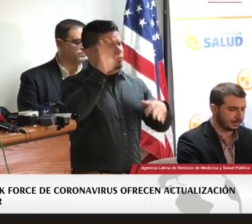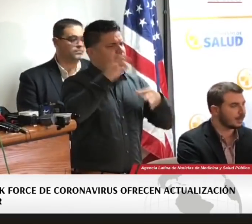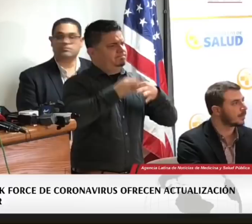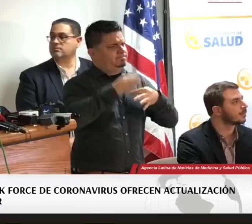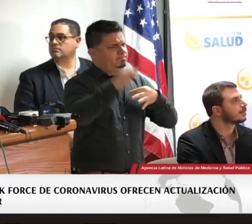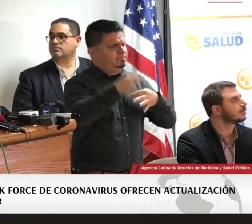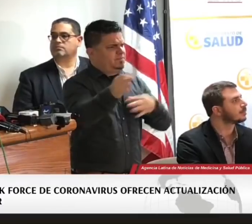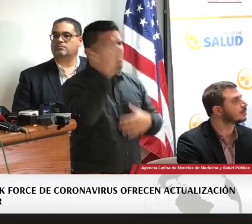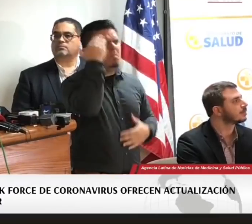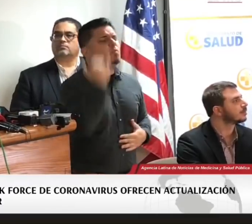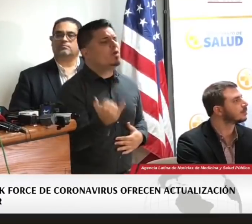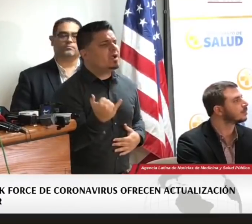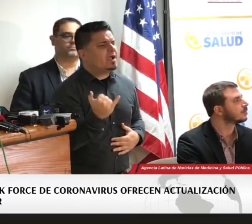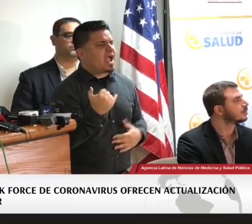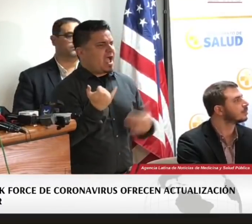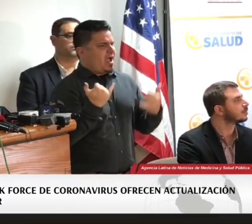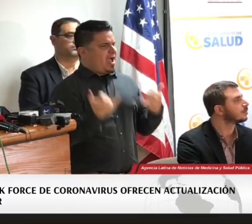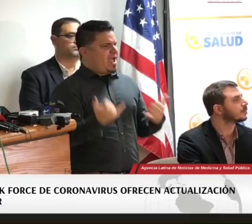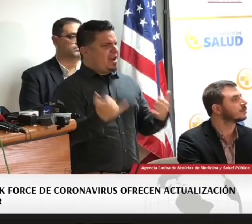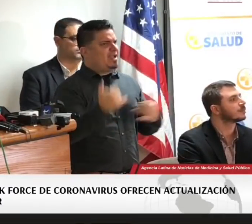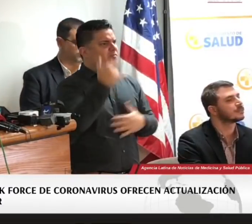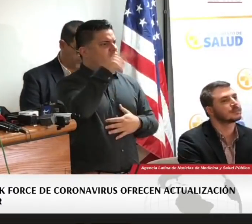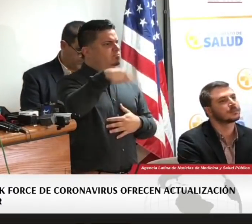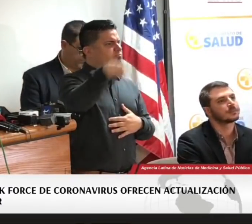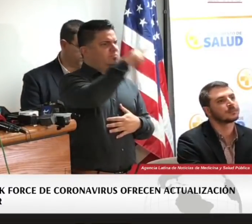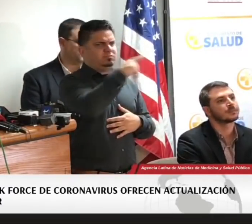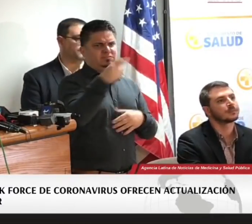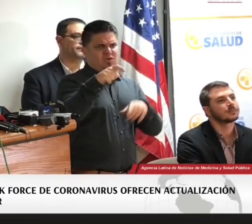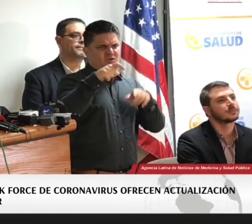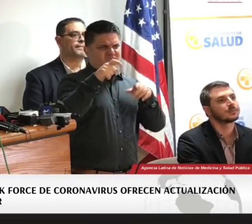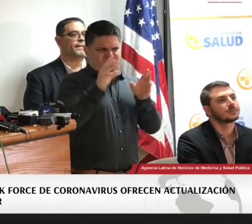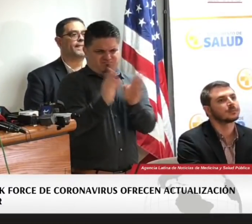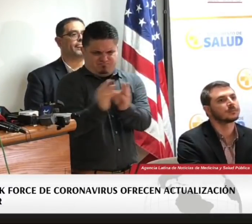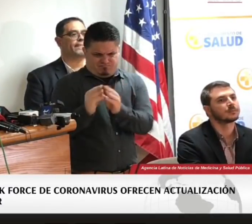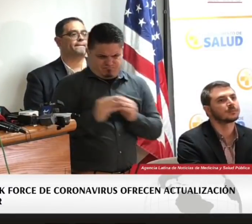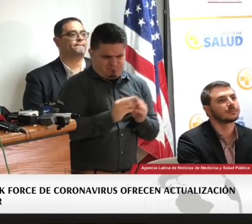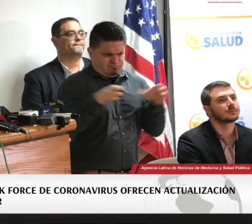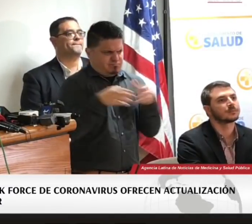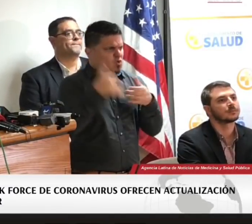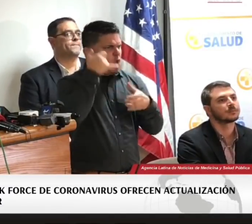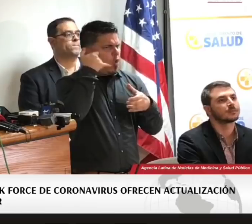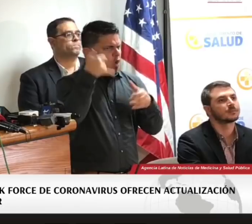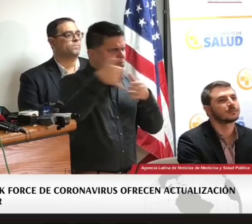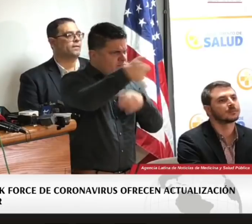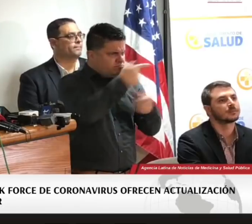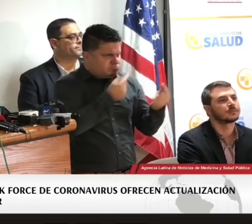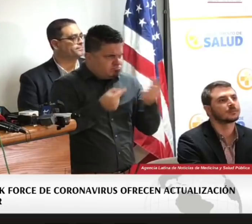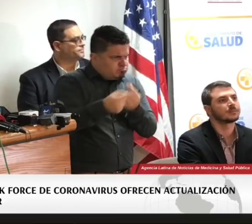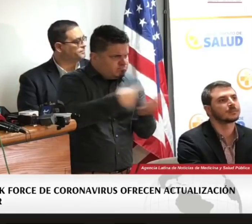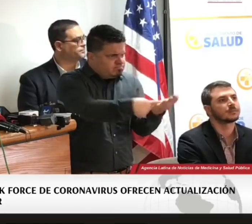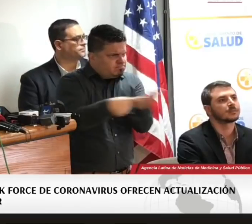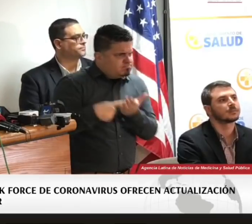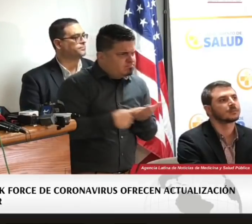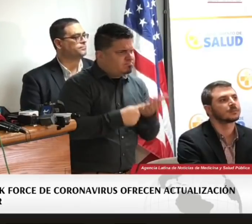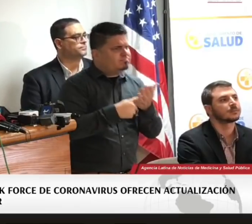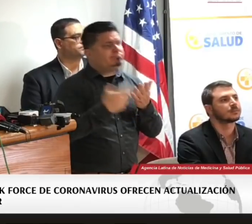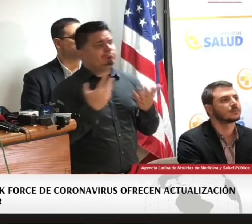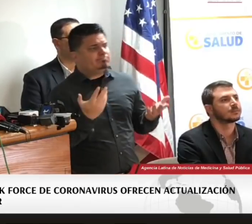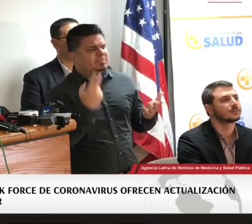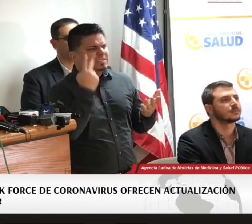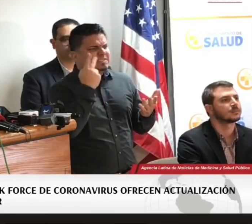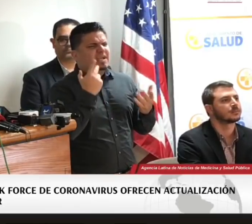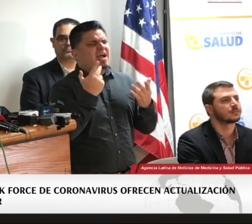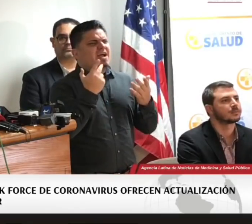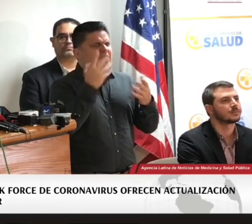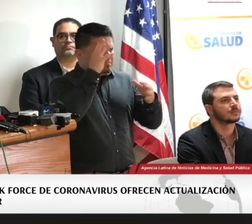una llamada telefónica, un conference call con el CDC, importantísima, pero no quería hacerlo más esperar, así que esa